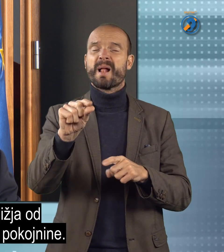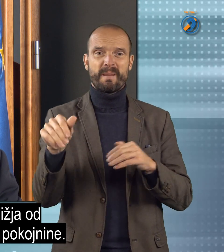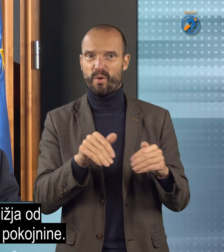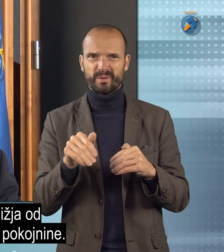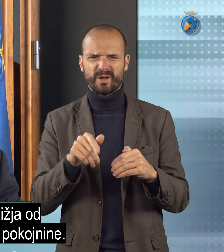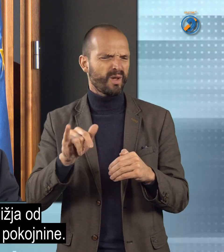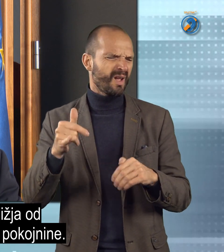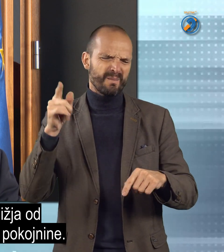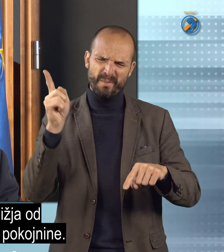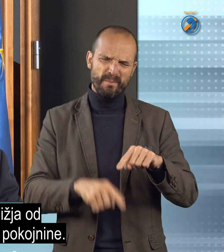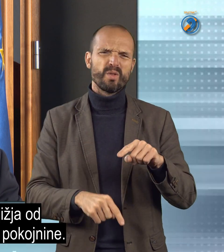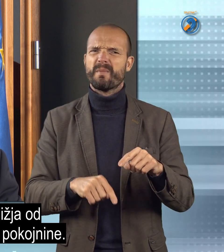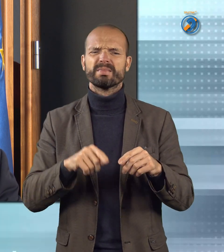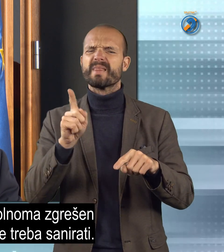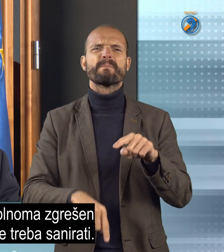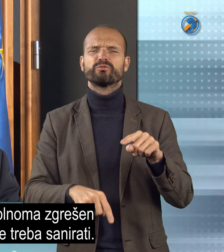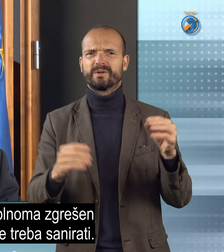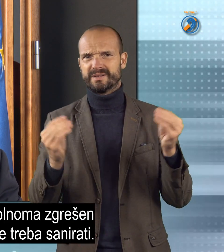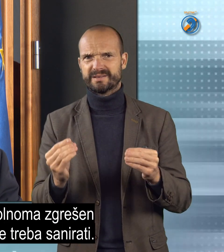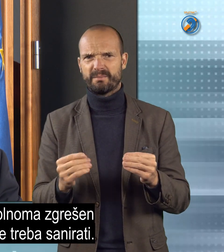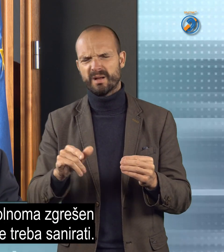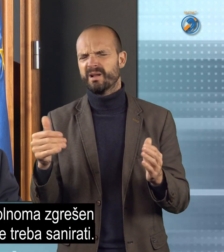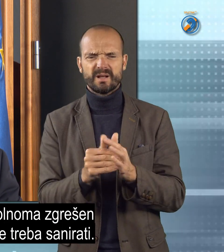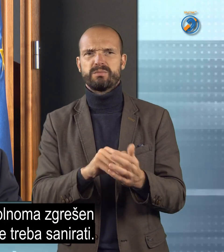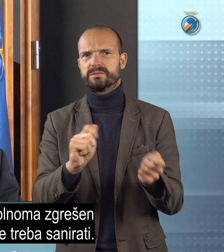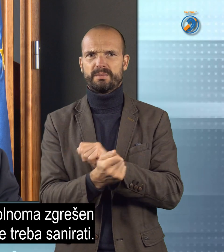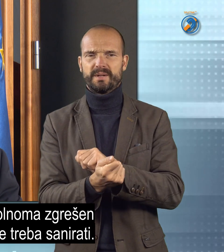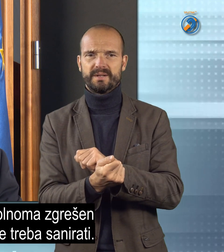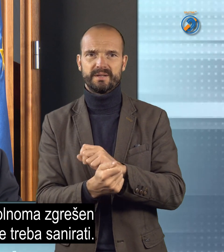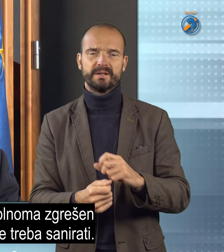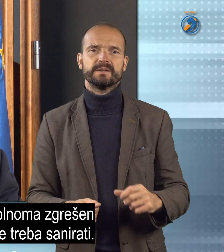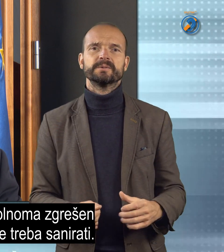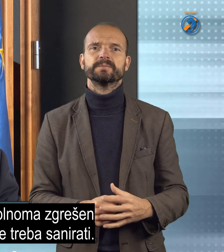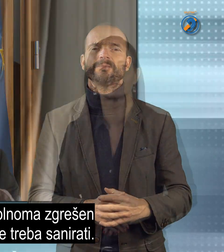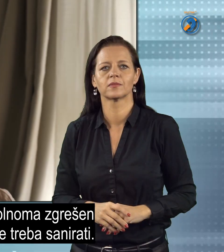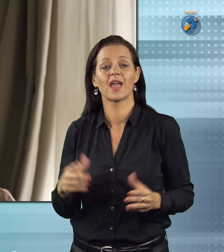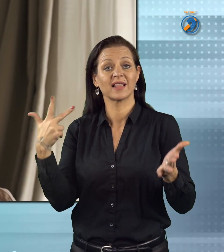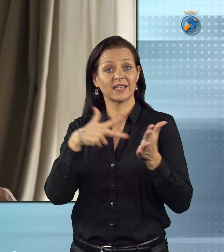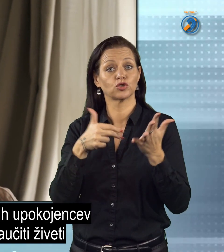je minimalna pokojnina. Se pravi, je to popolnoma zgrešen sistem in tega je treba sanirati.